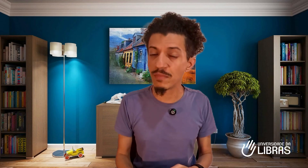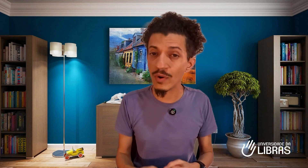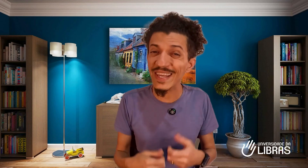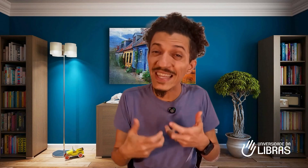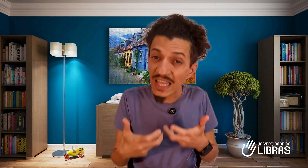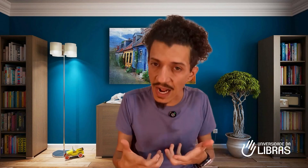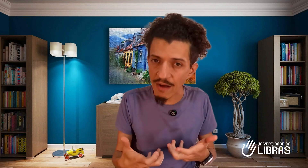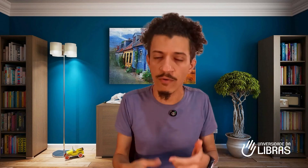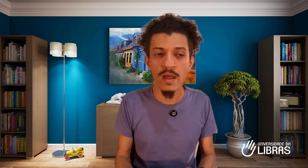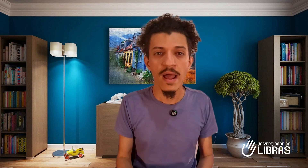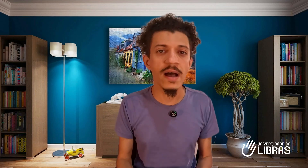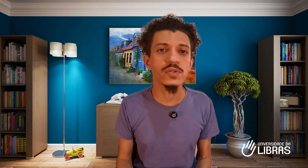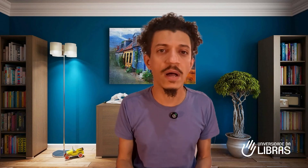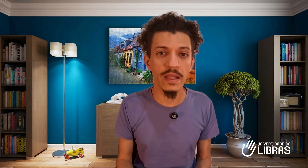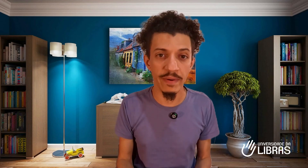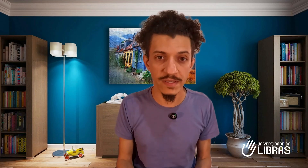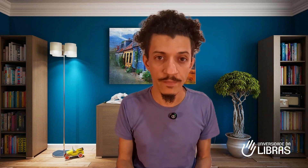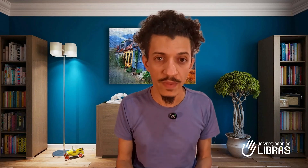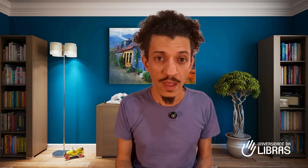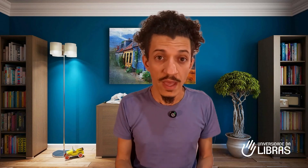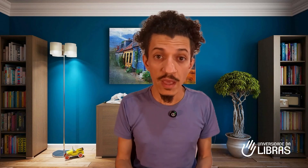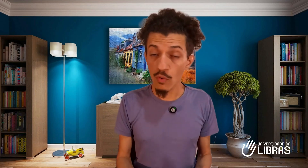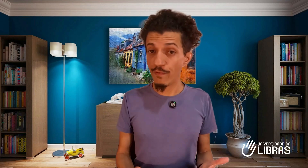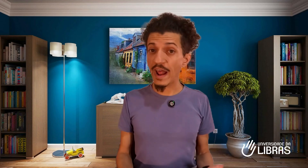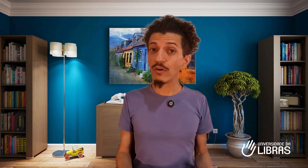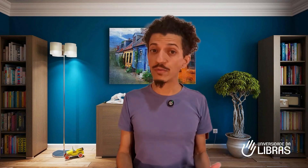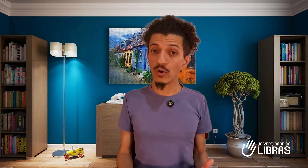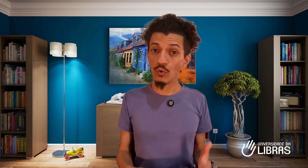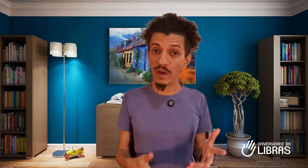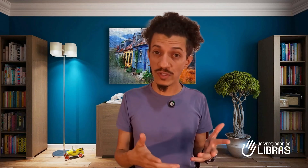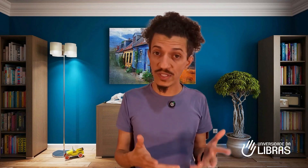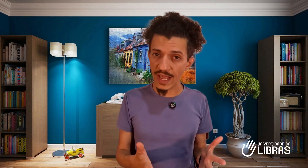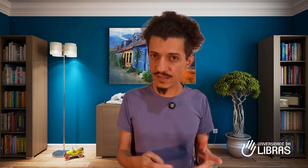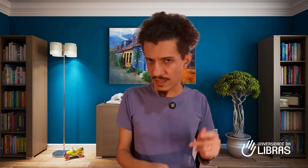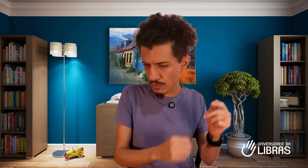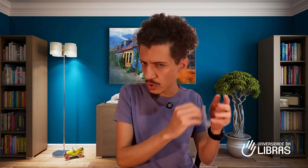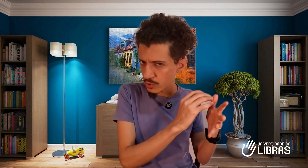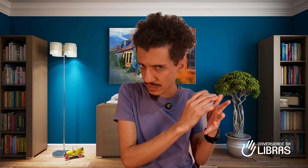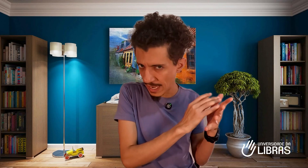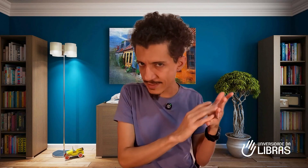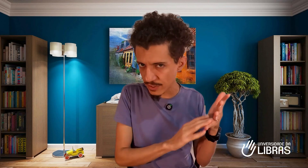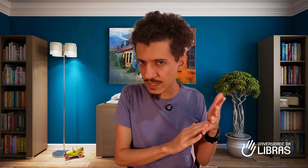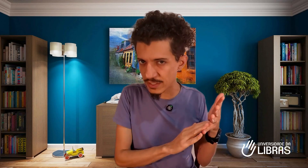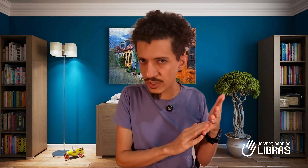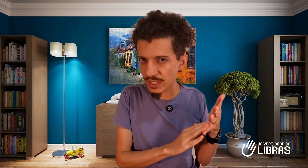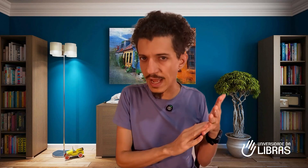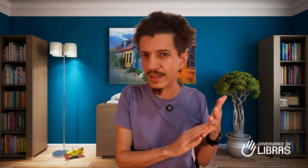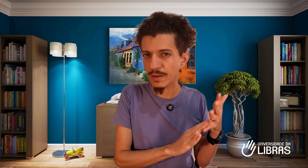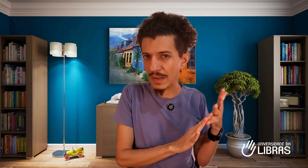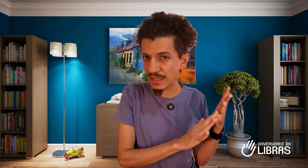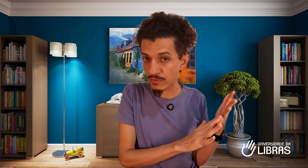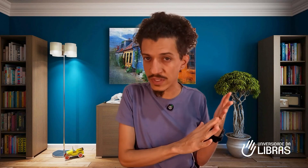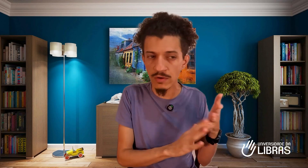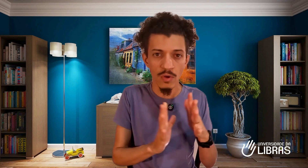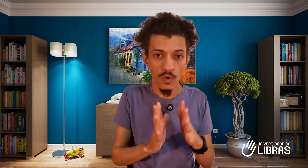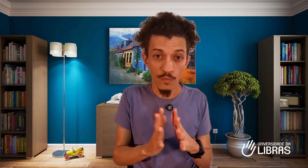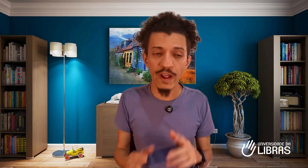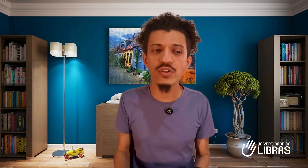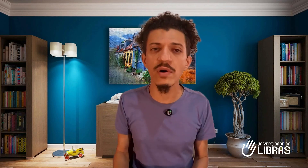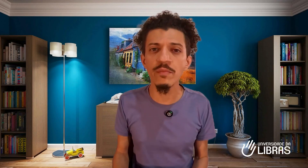que travam a sua Libras. E o freio de mão número 6, dando continuidade à nossa listinha lá, que já passaram 5, o freio de mão número